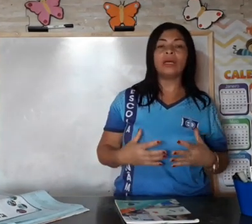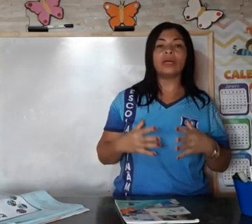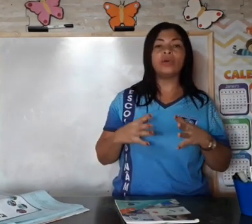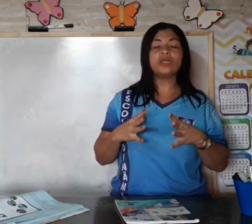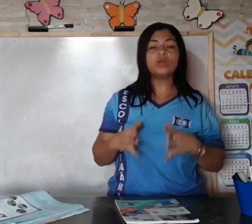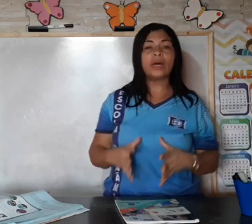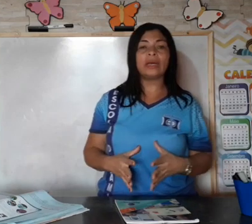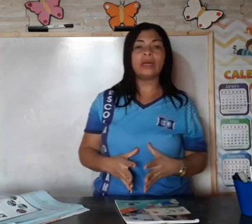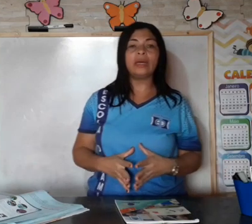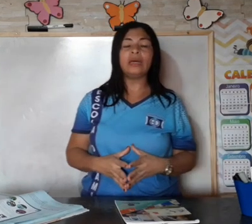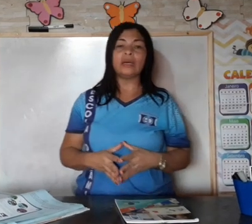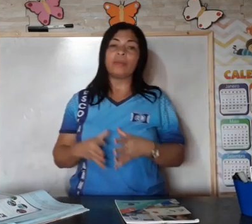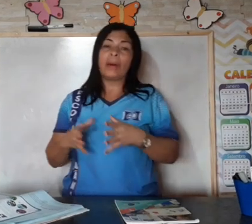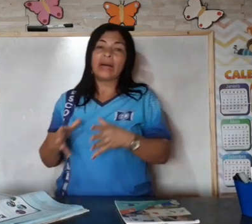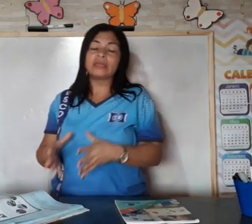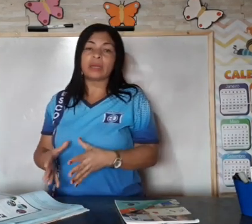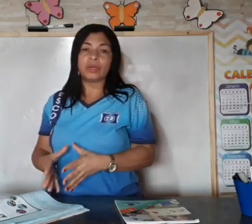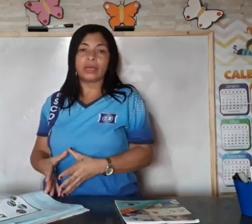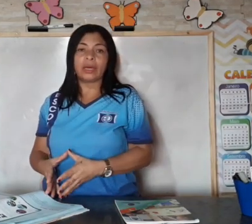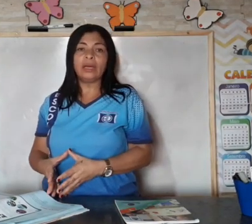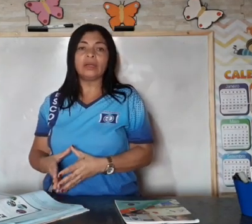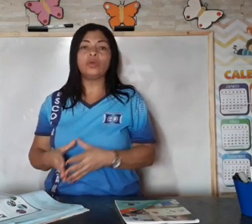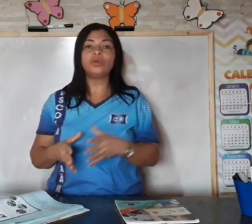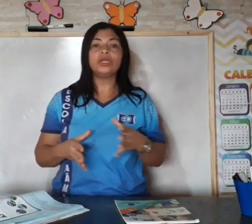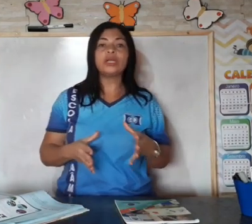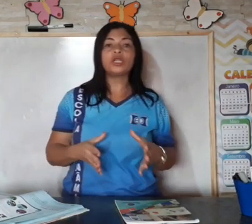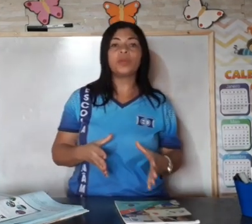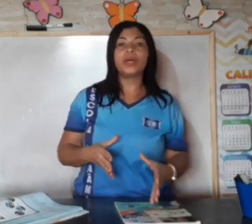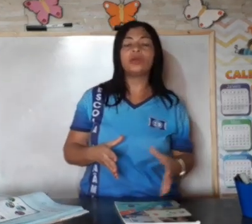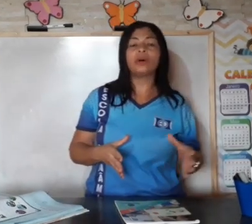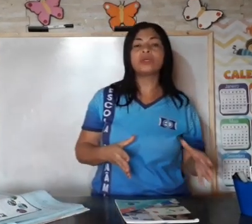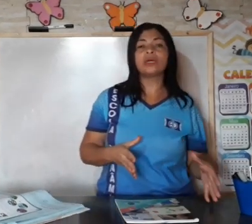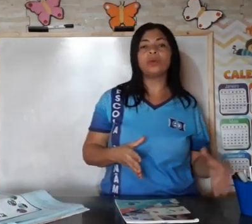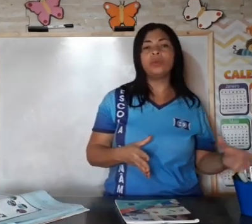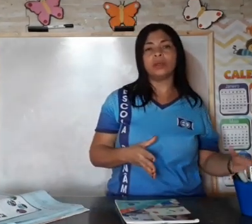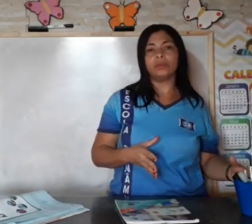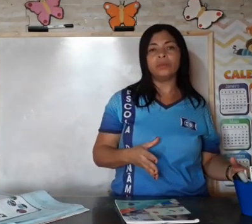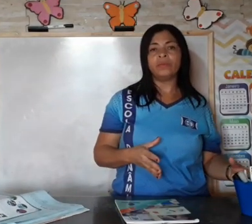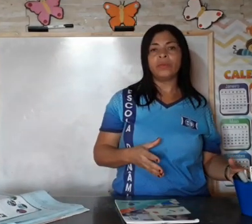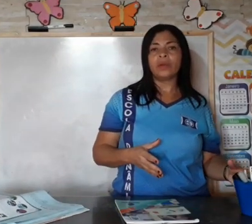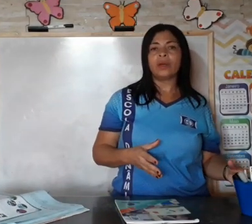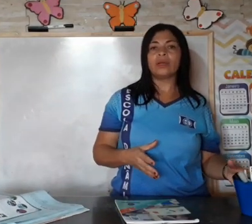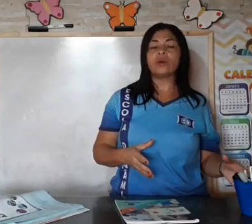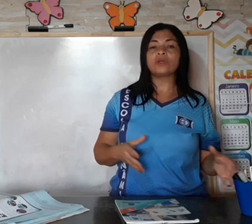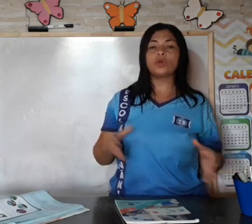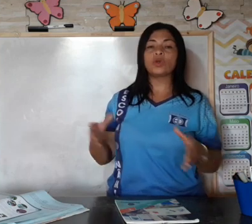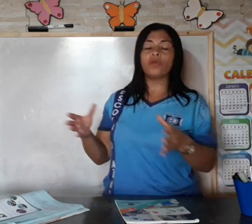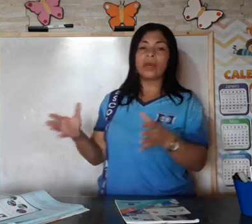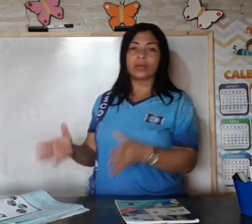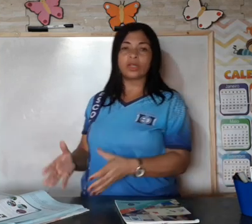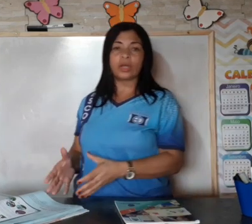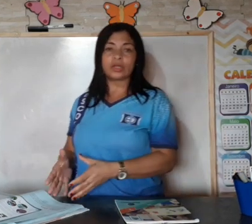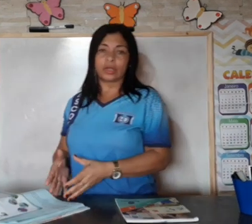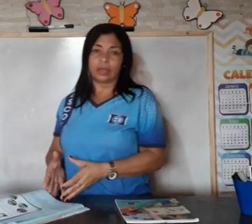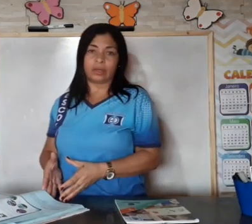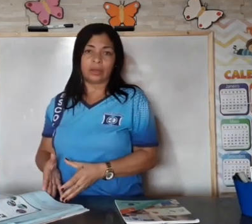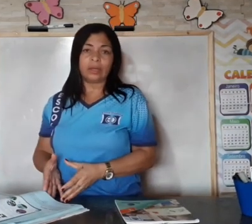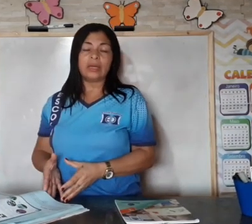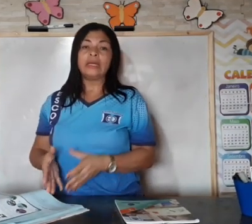Então isso daí parte, sabe de quê? Do desrespeito ao ser humano. Então, se os governantes da gente